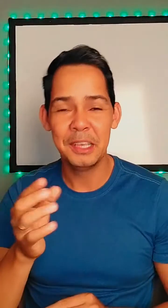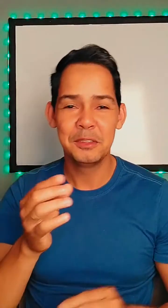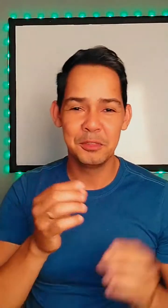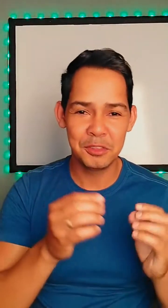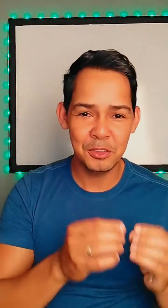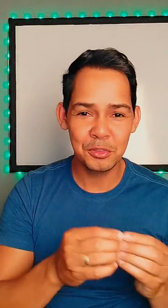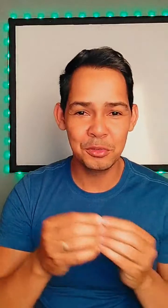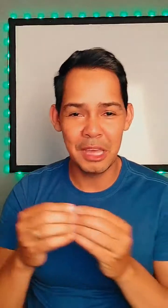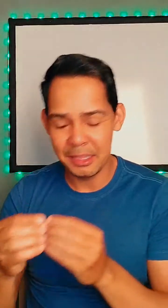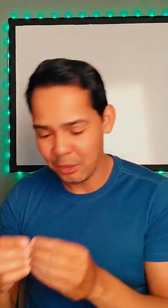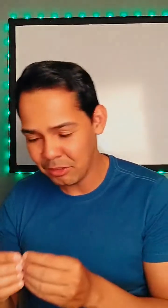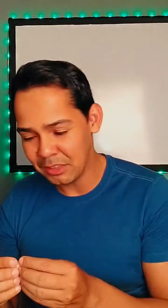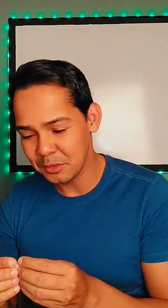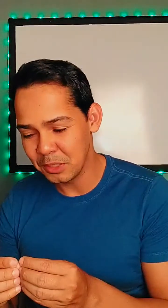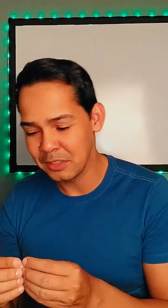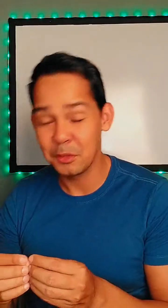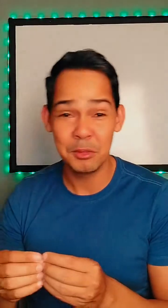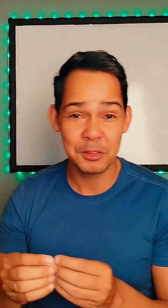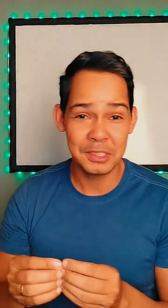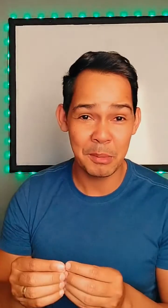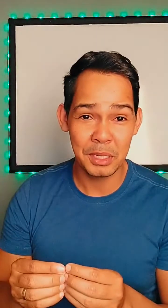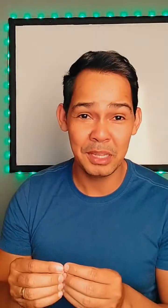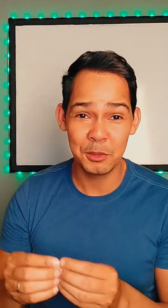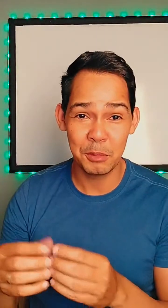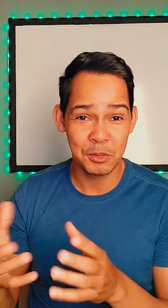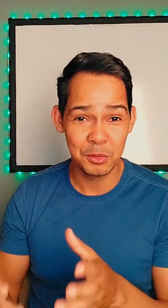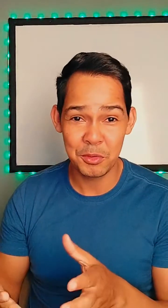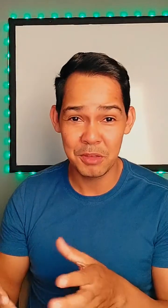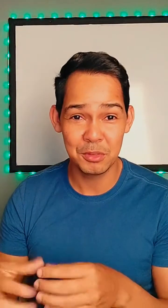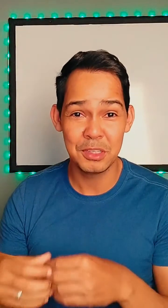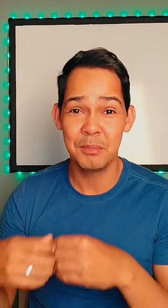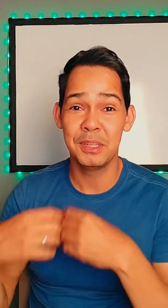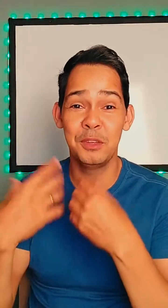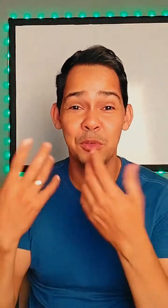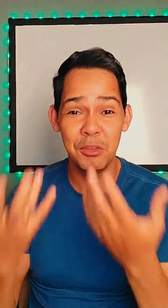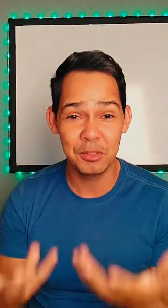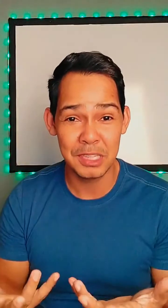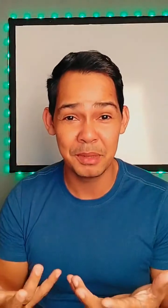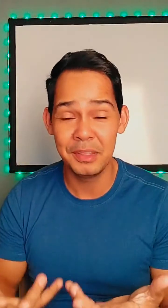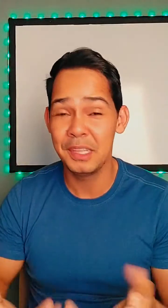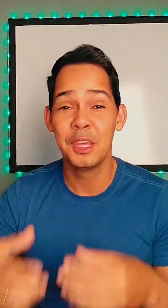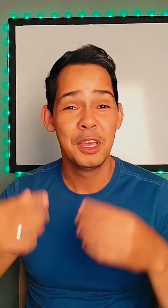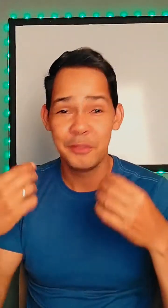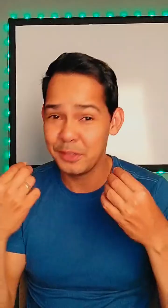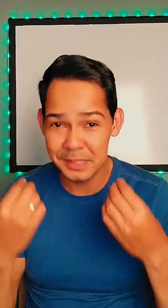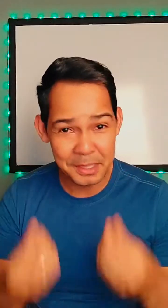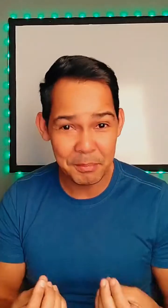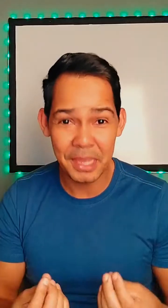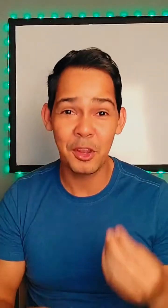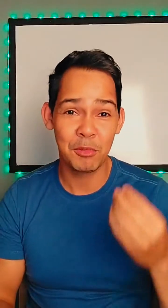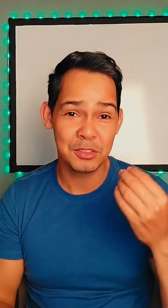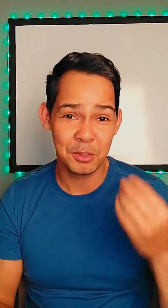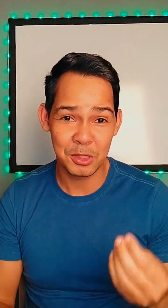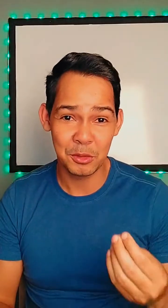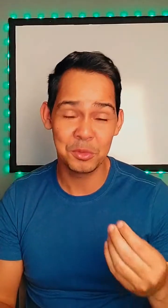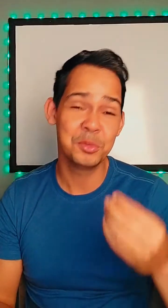você estuda e não tem segurança no que você está aprendendo, na pessoa com quem você está aprendendo, no que você está aprendendo, você também, na hora que você encontrar um surdo,